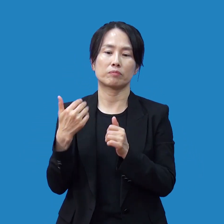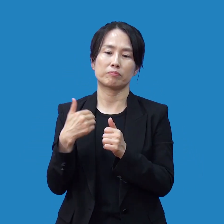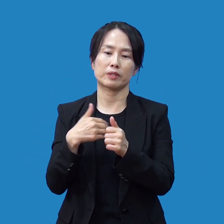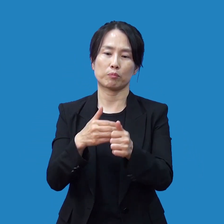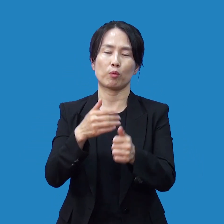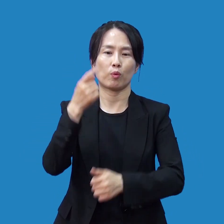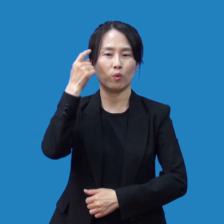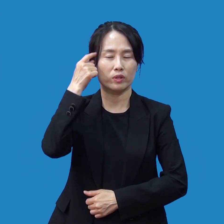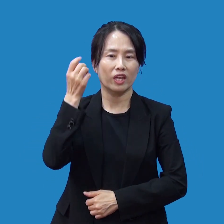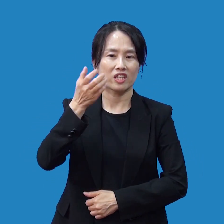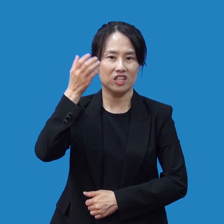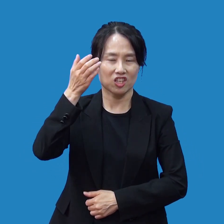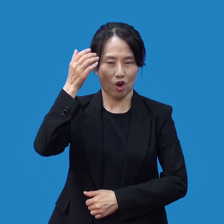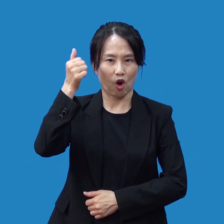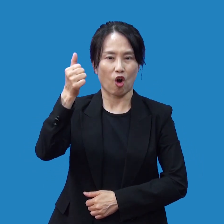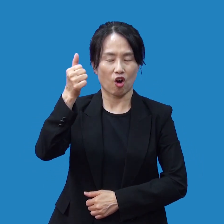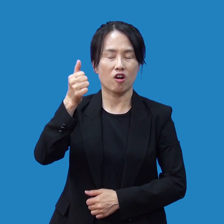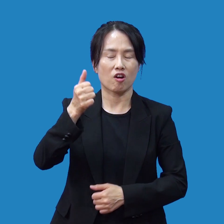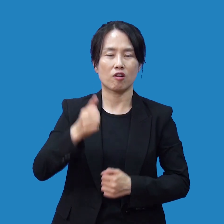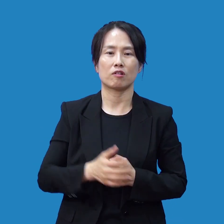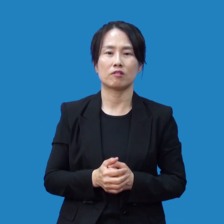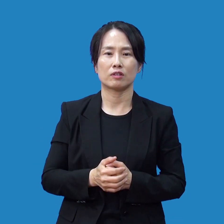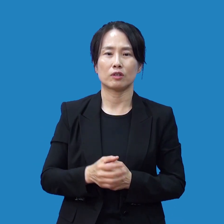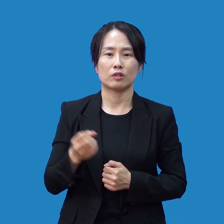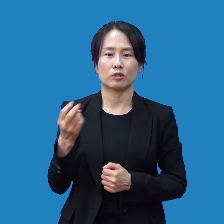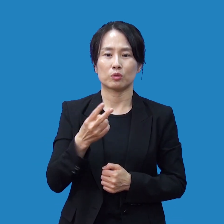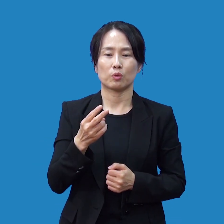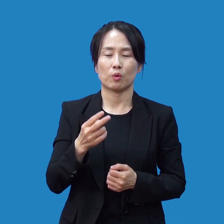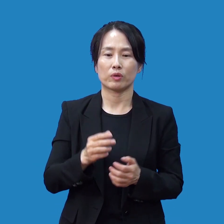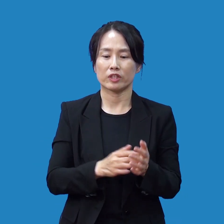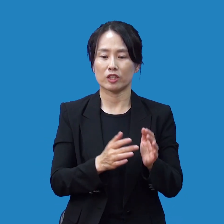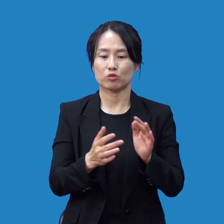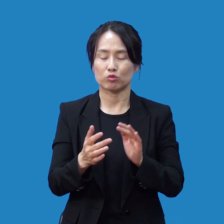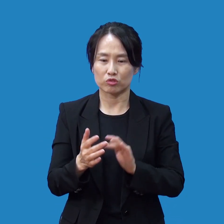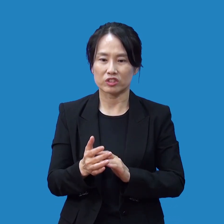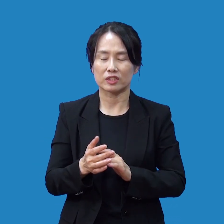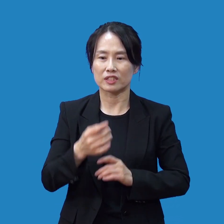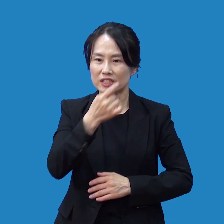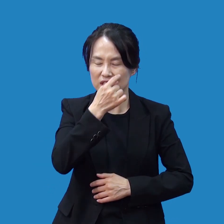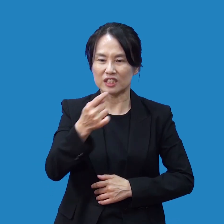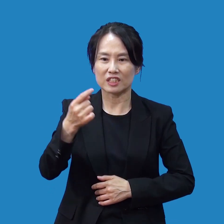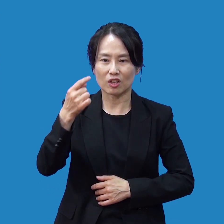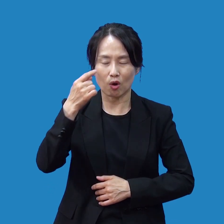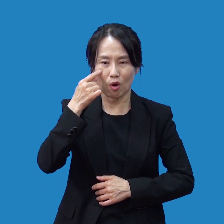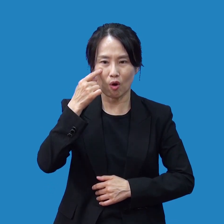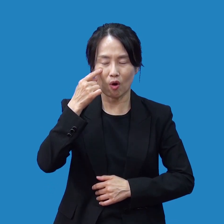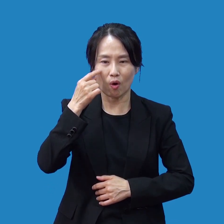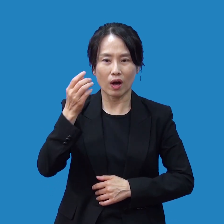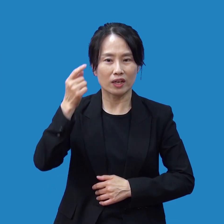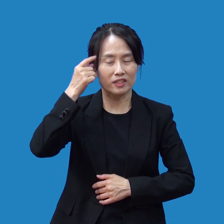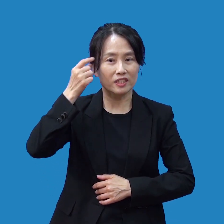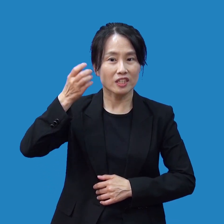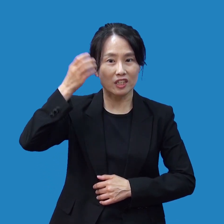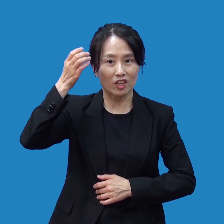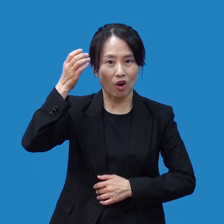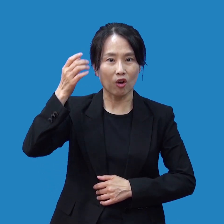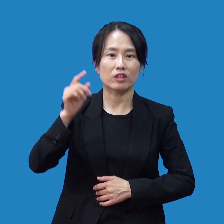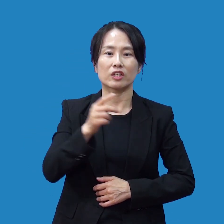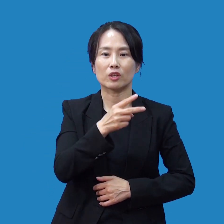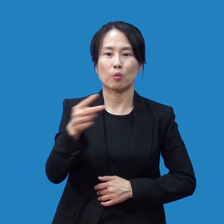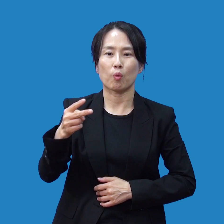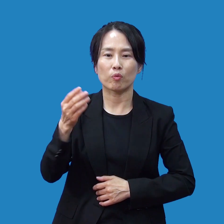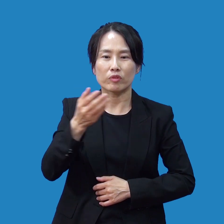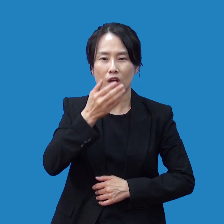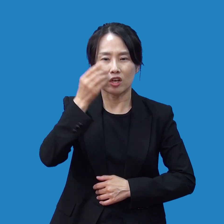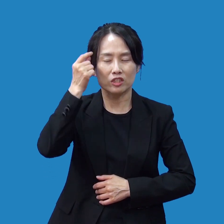영이시다. 그리고 예수님을 주로 증거하는 예수님의 주되심을 확증하는